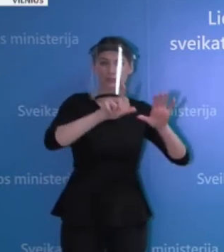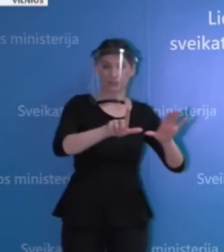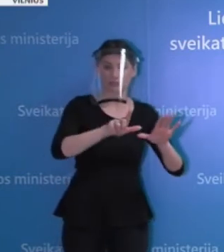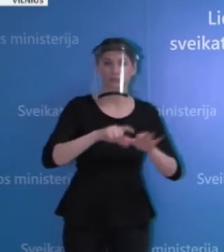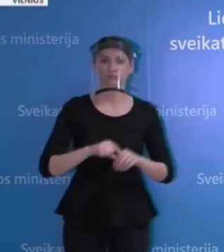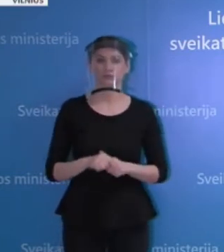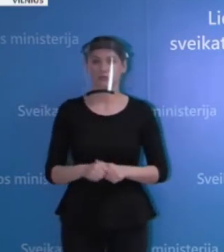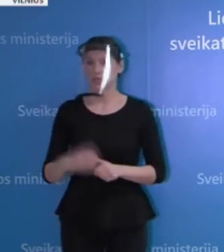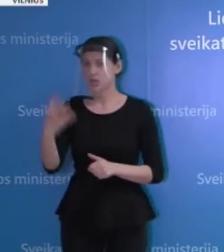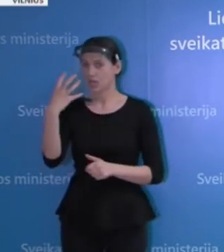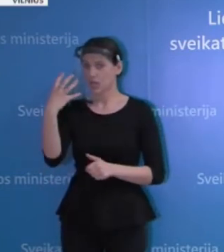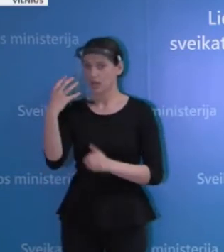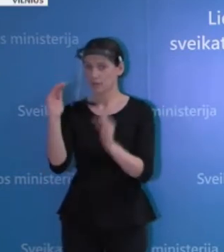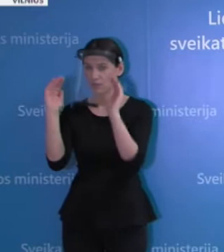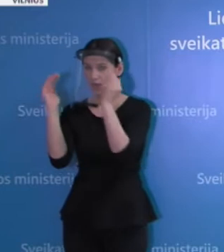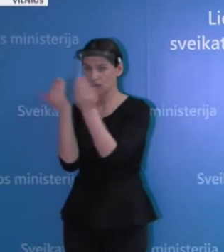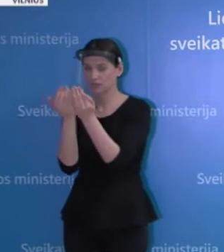pacientai, reanimacijoje yra